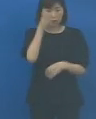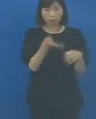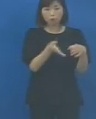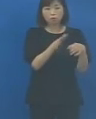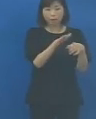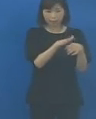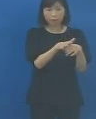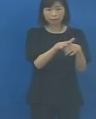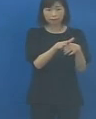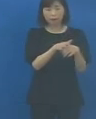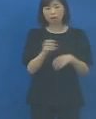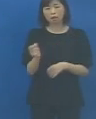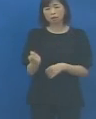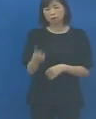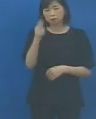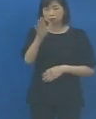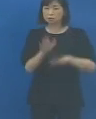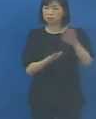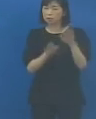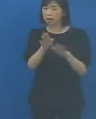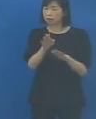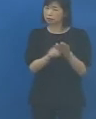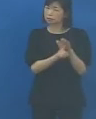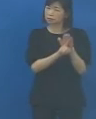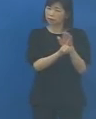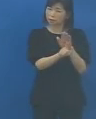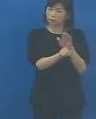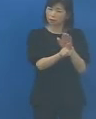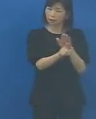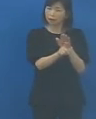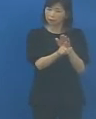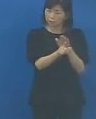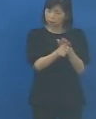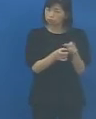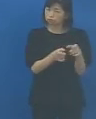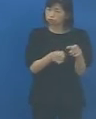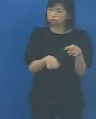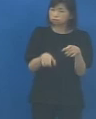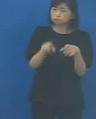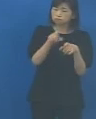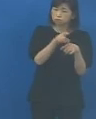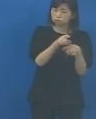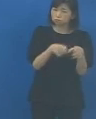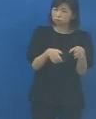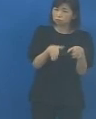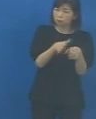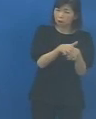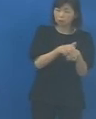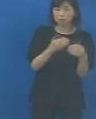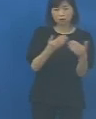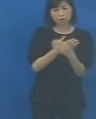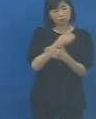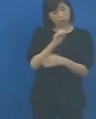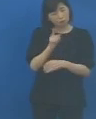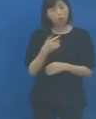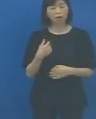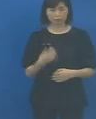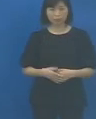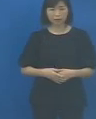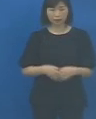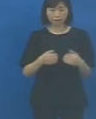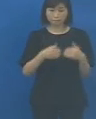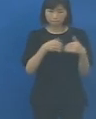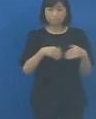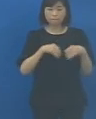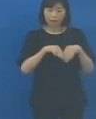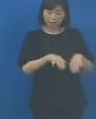て、緊急事態宣言に加えていくのではないか、また、まん延防止等重点措置石川と